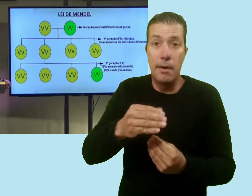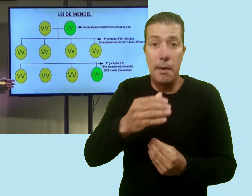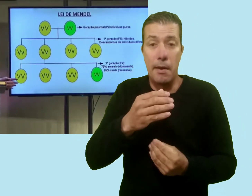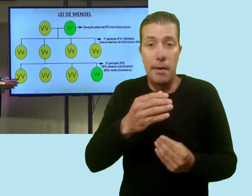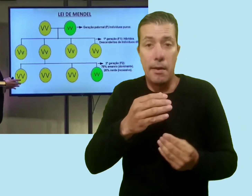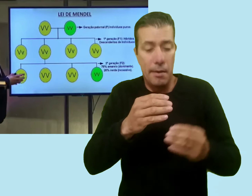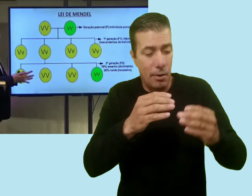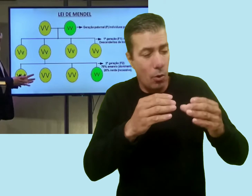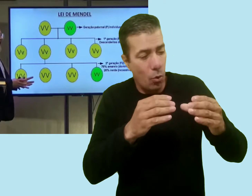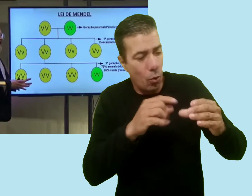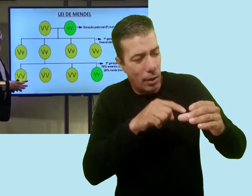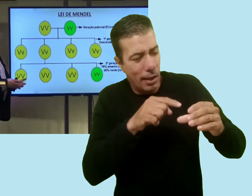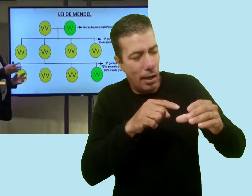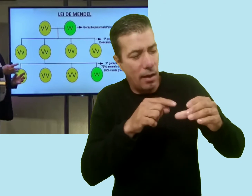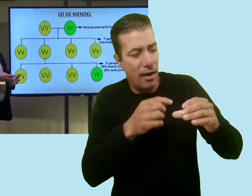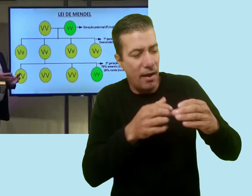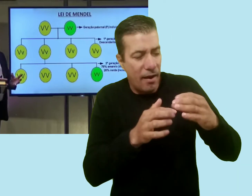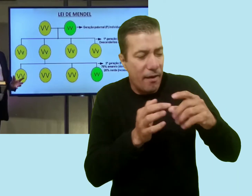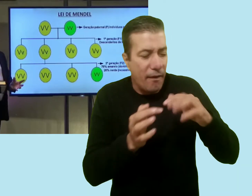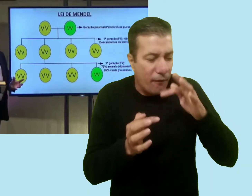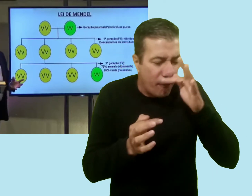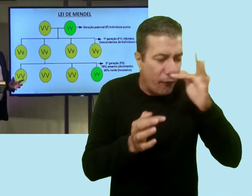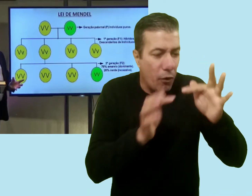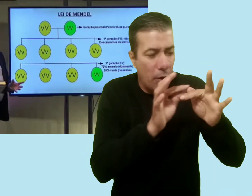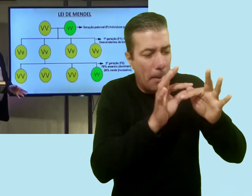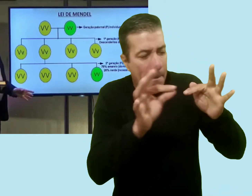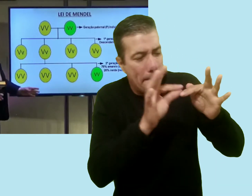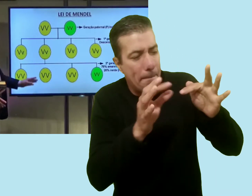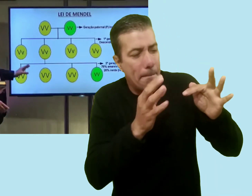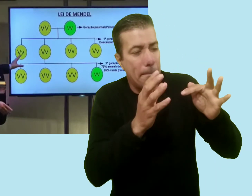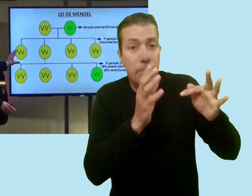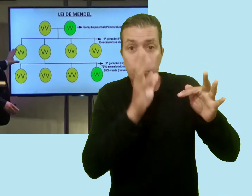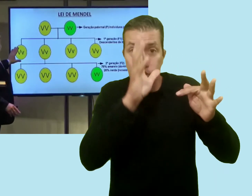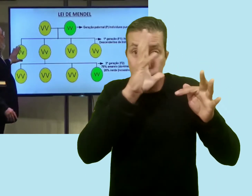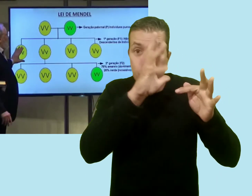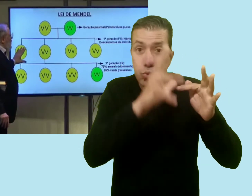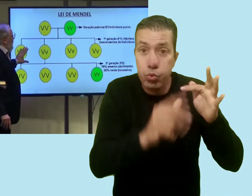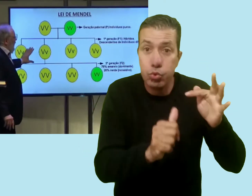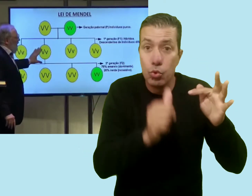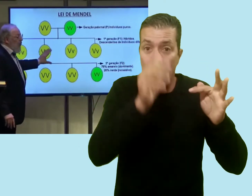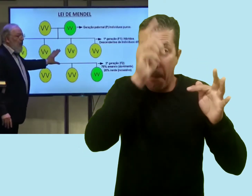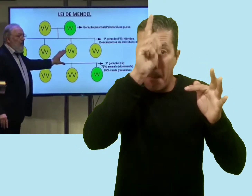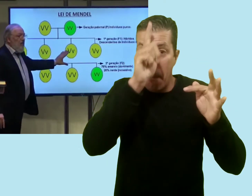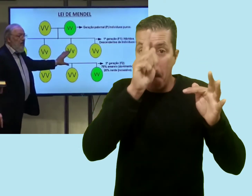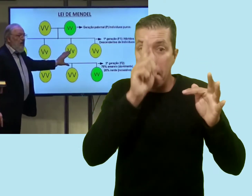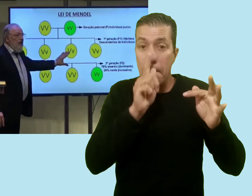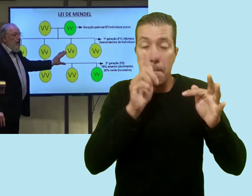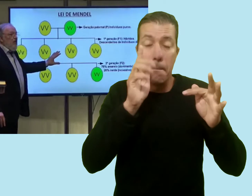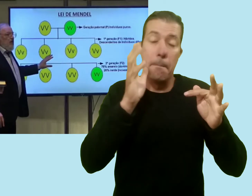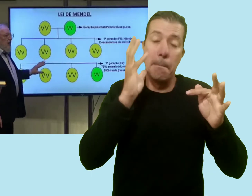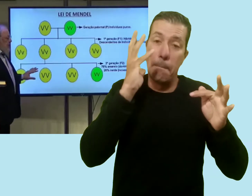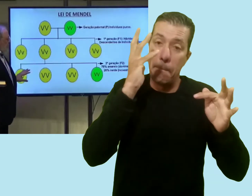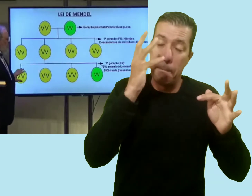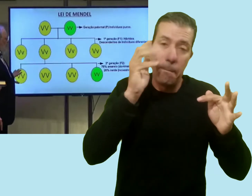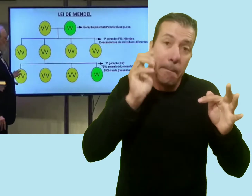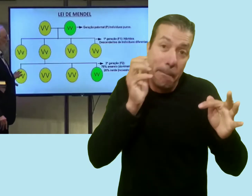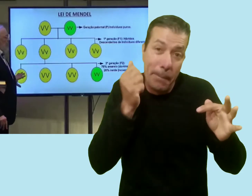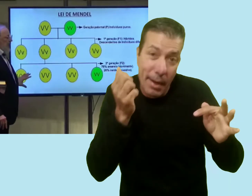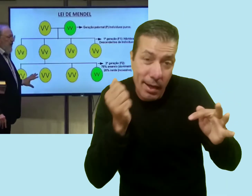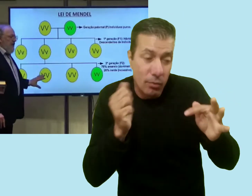flores, não deu flor branca salpicada de vermelho. Deu tudo branco e na outra